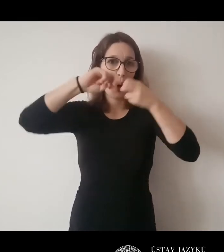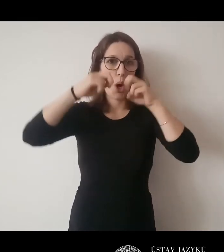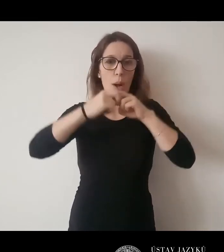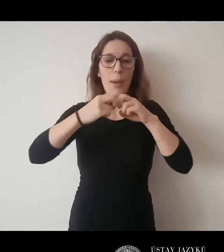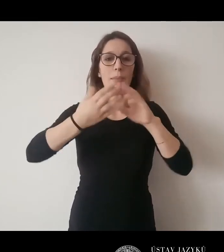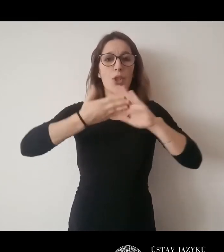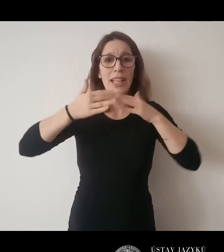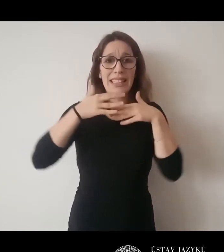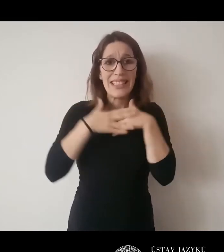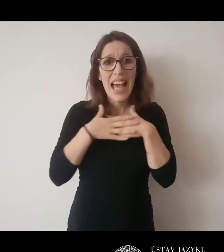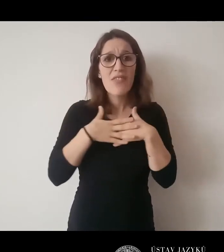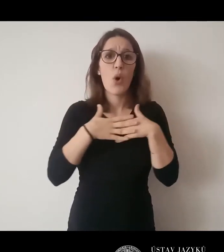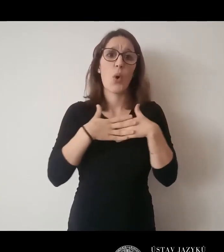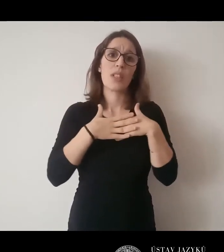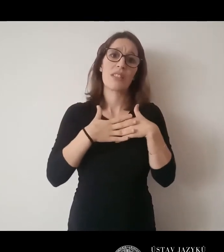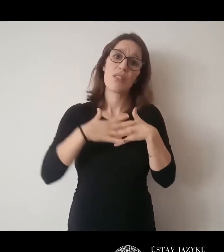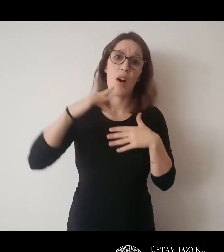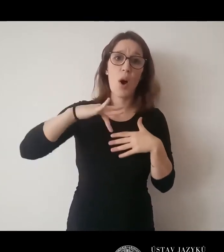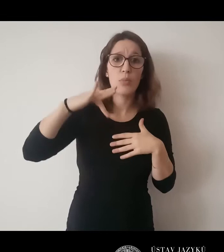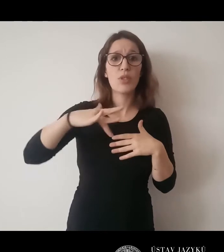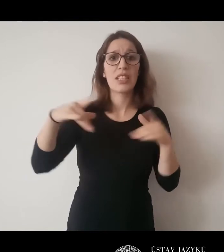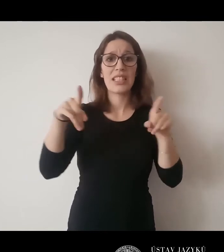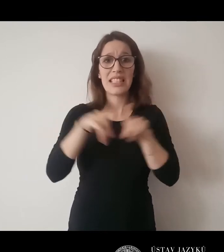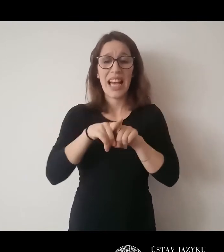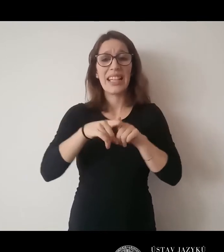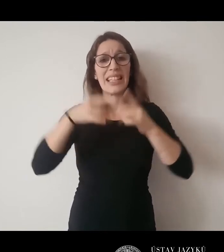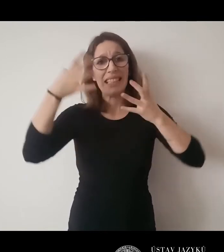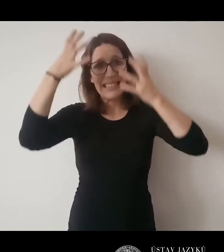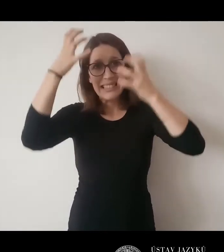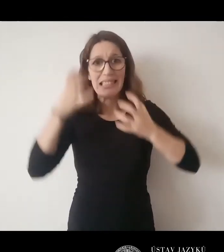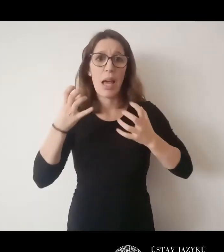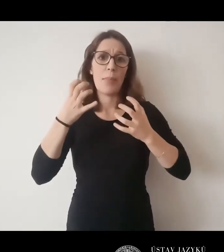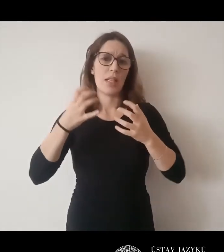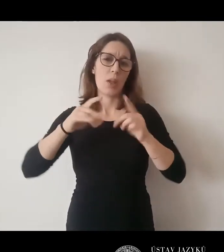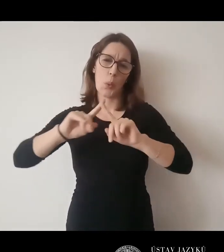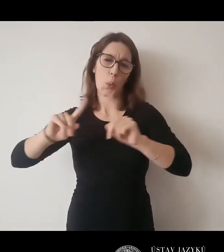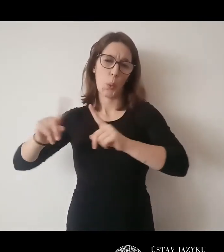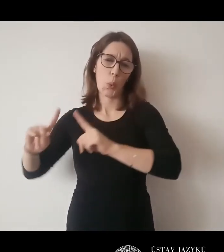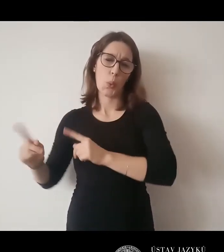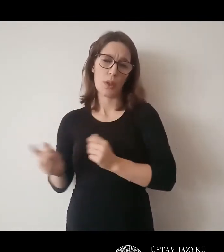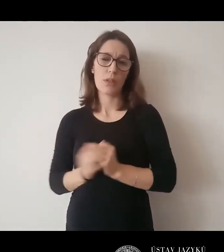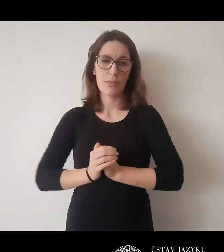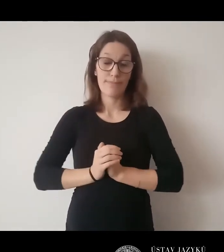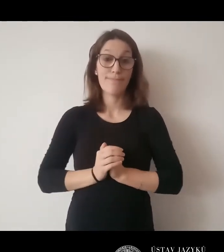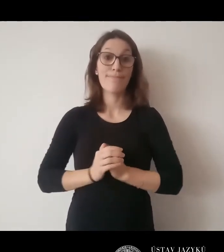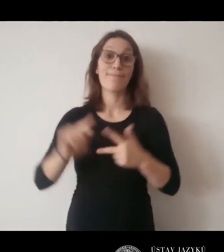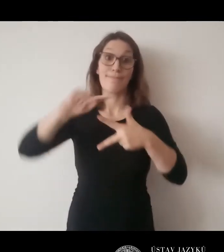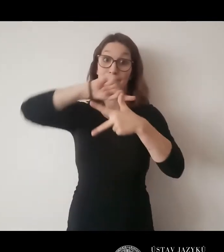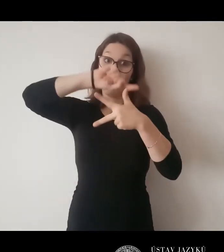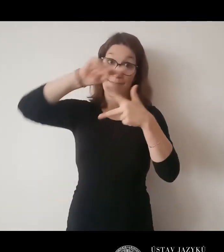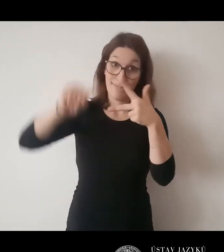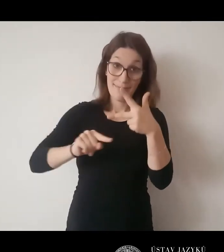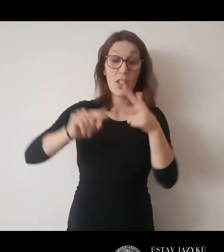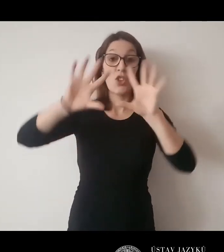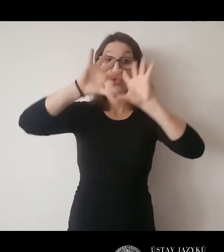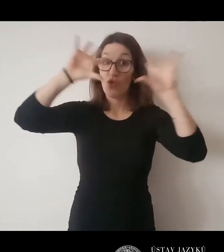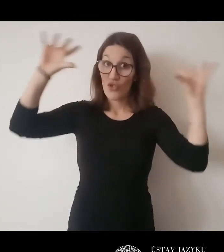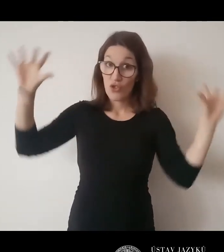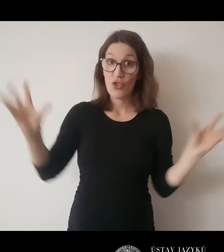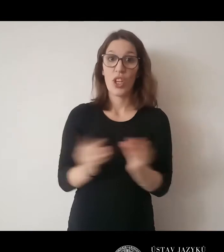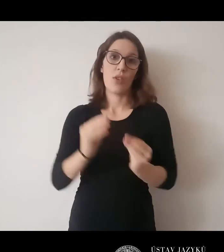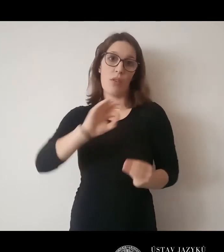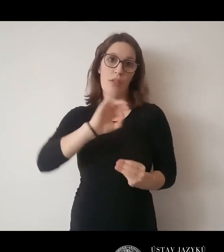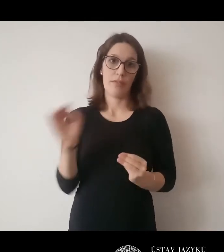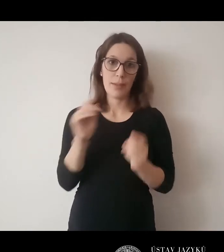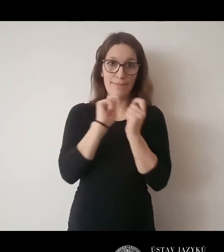pacientů, který se projevuje určitou nervozitou a stejně tak i depresivními stavy, které jsou přítomny jak u seniorů,